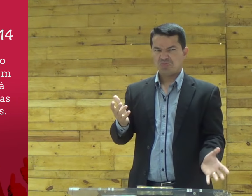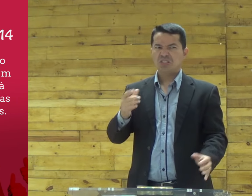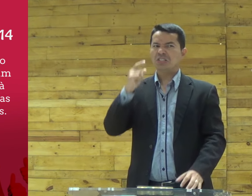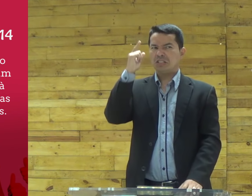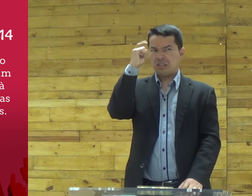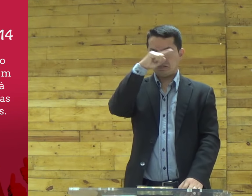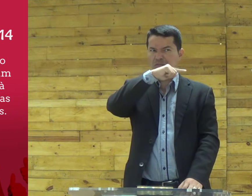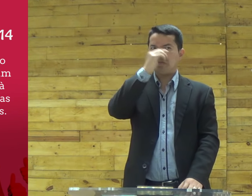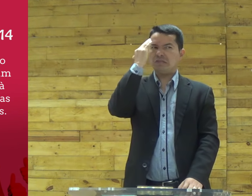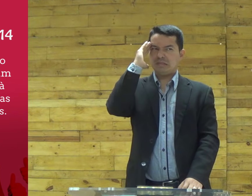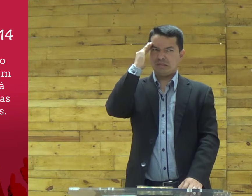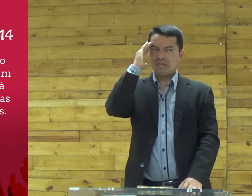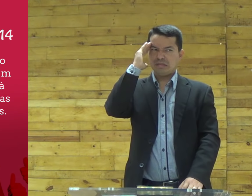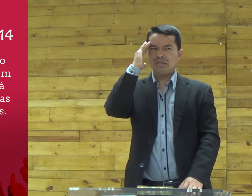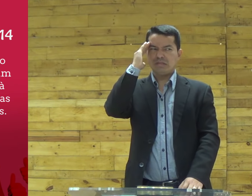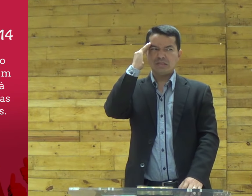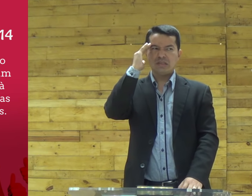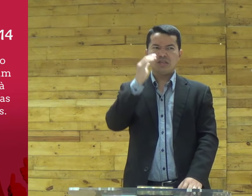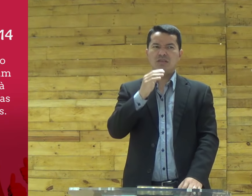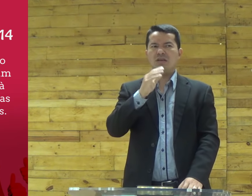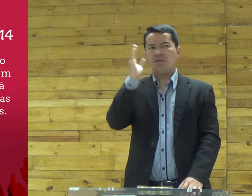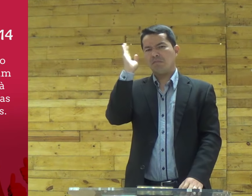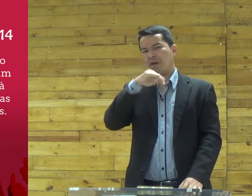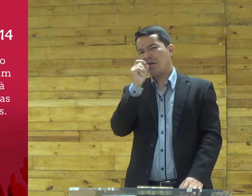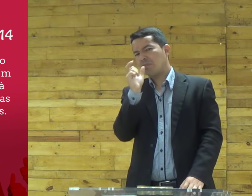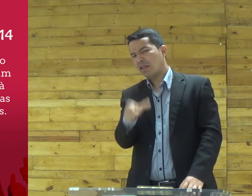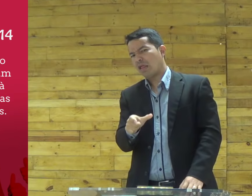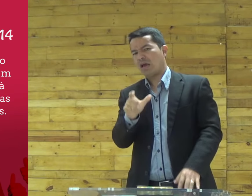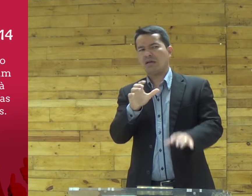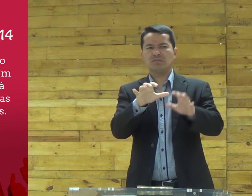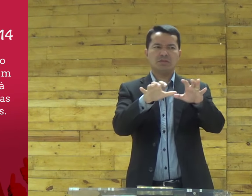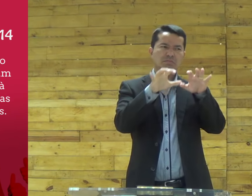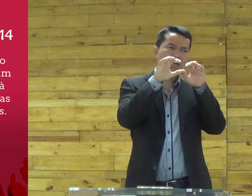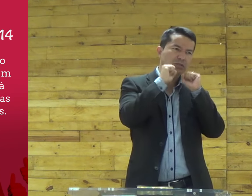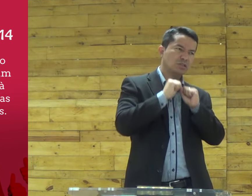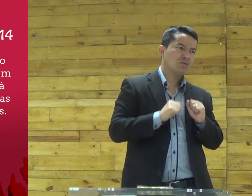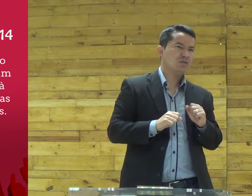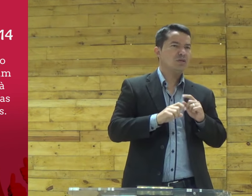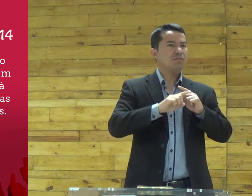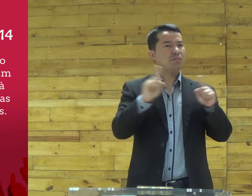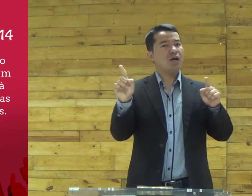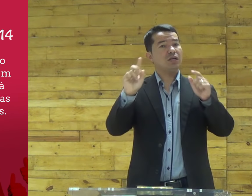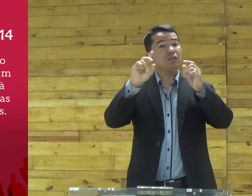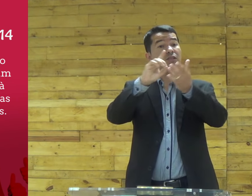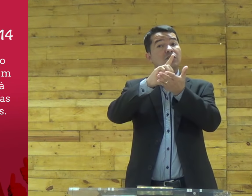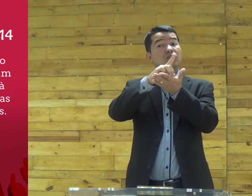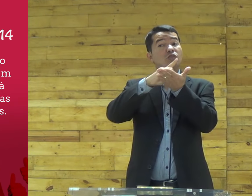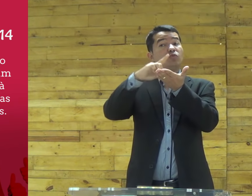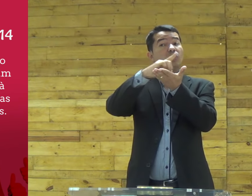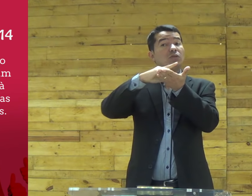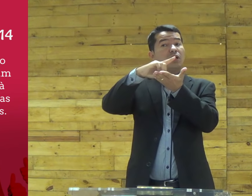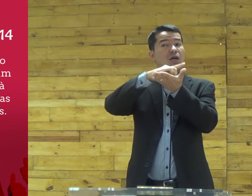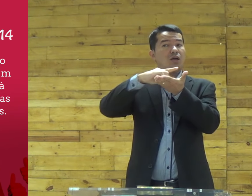amaldiçoem. É uma palavra às vezes de difícil compreensão. São palavras más. Mas mas o